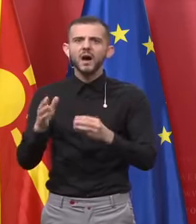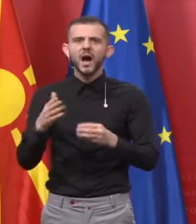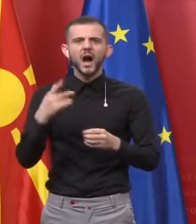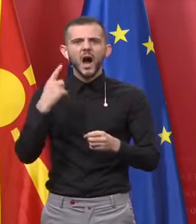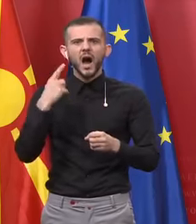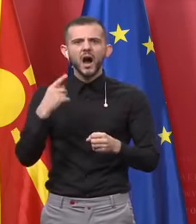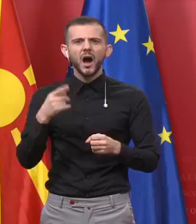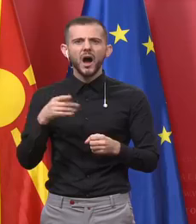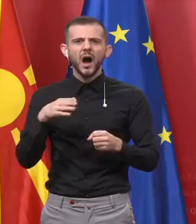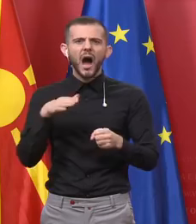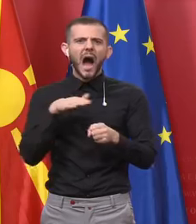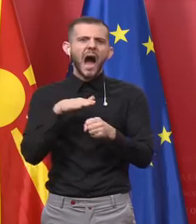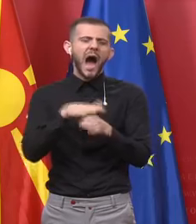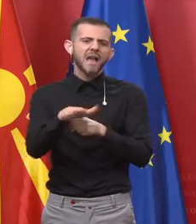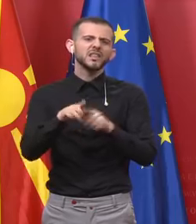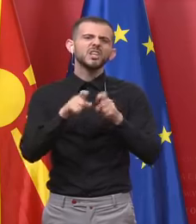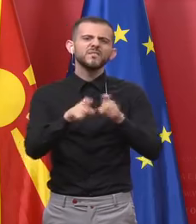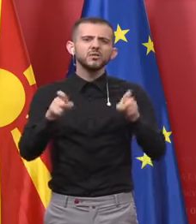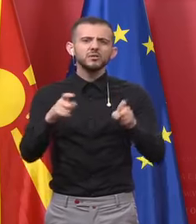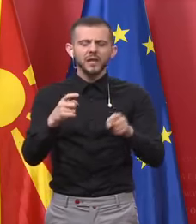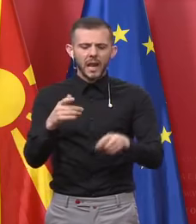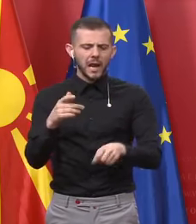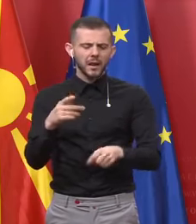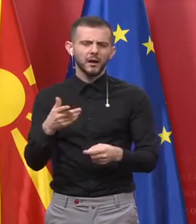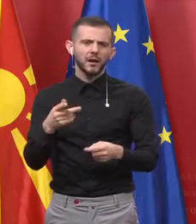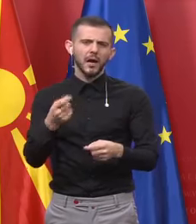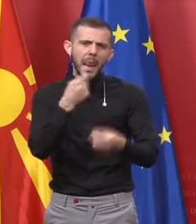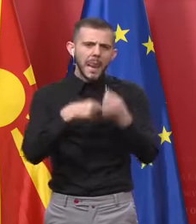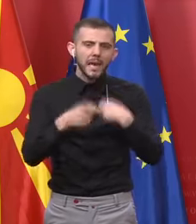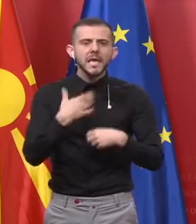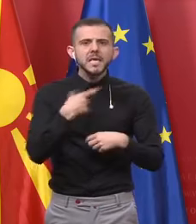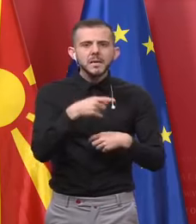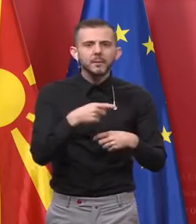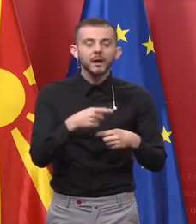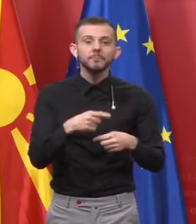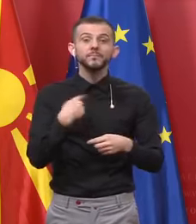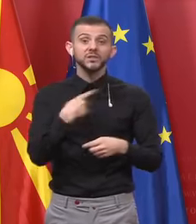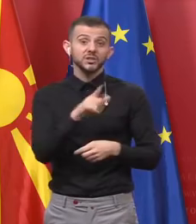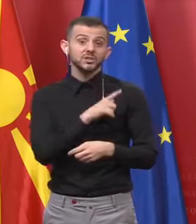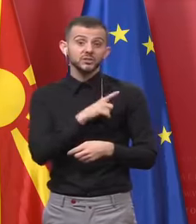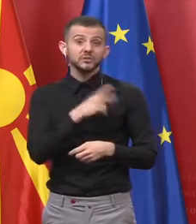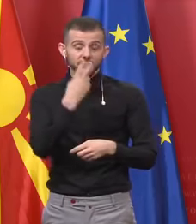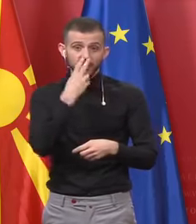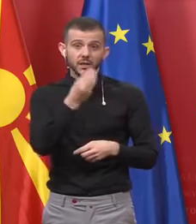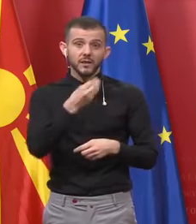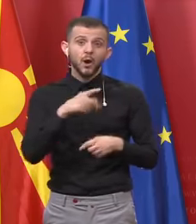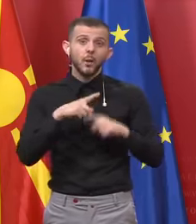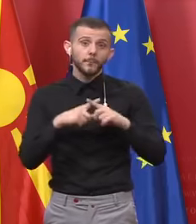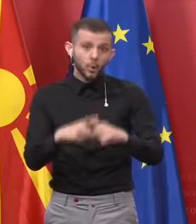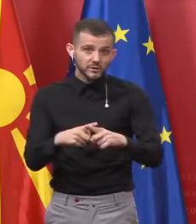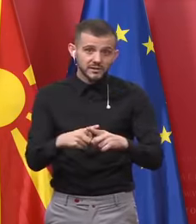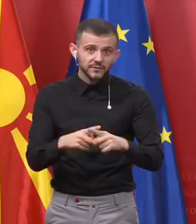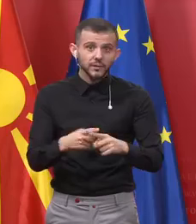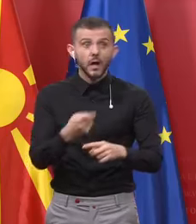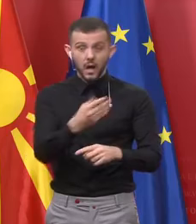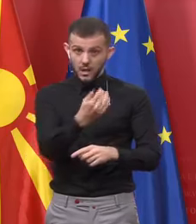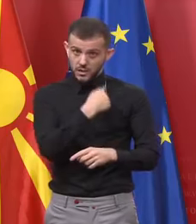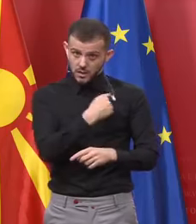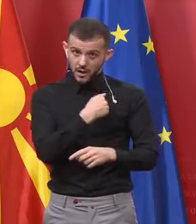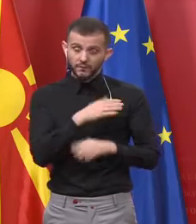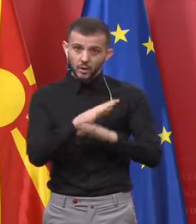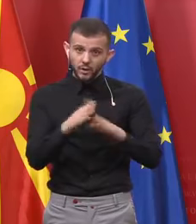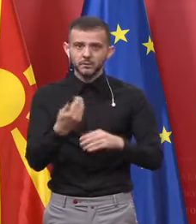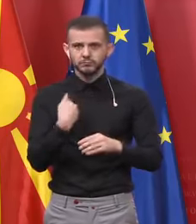лек како помош за сите земји. Очекуваме да одговорат позитивно, ќе известам кога ќе стигне